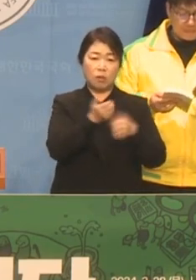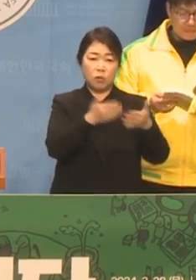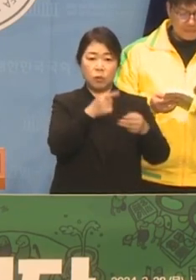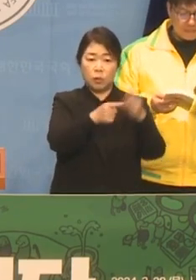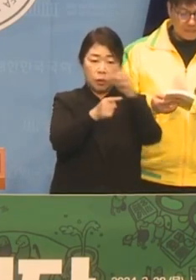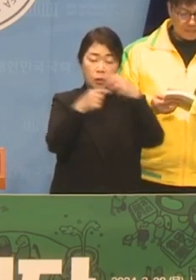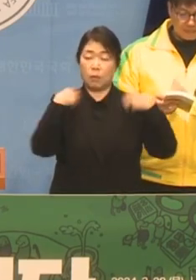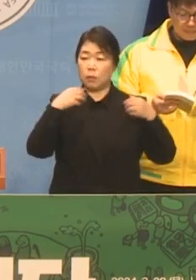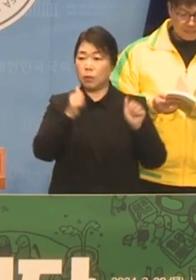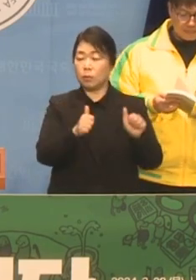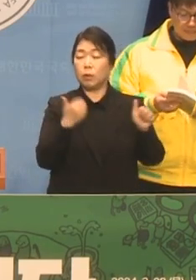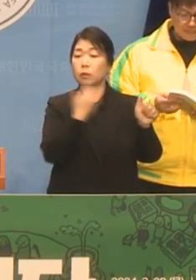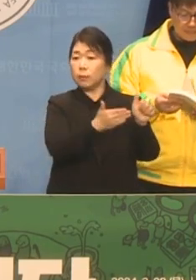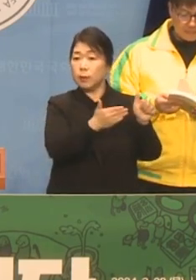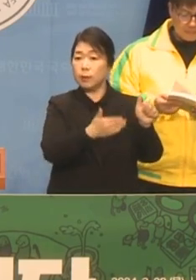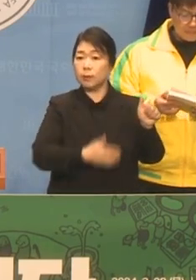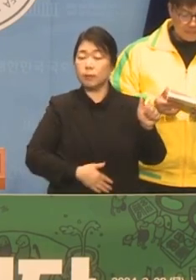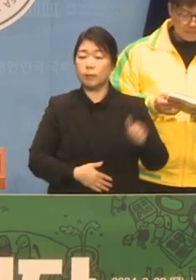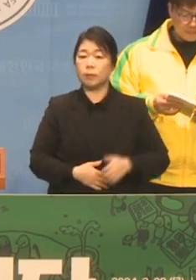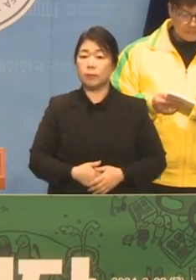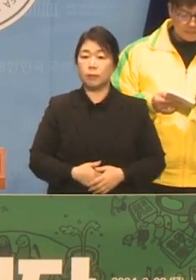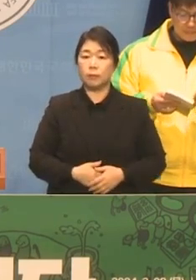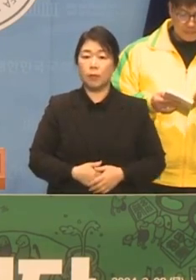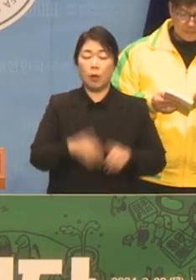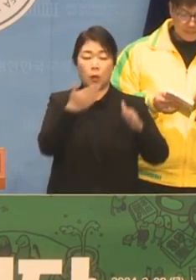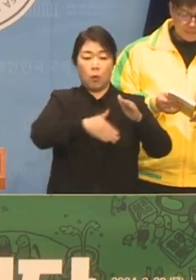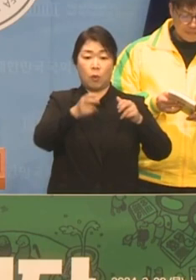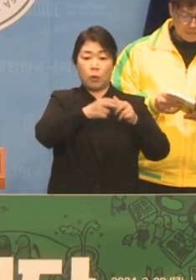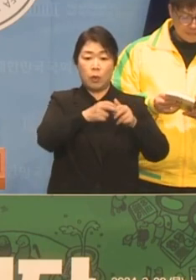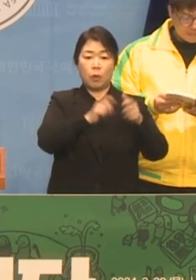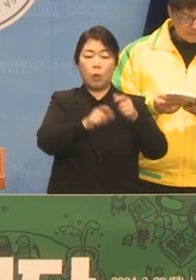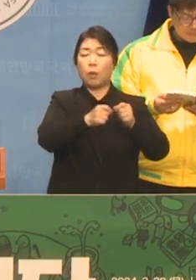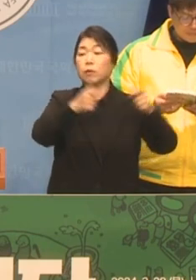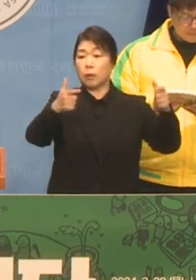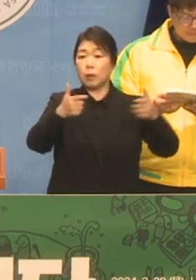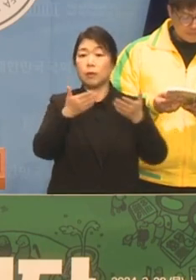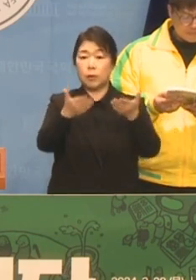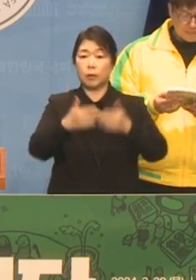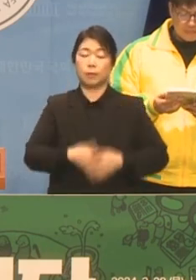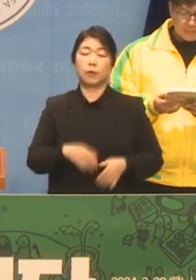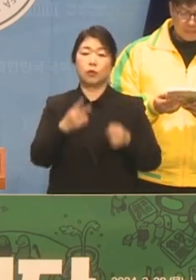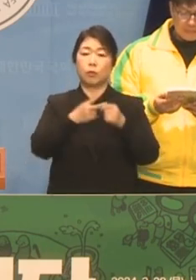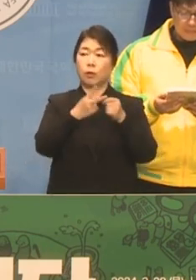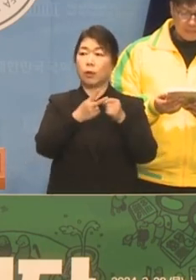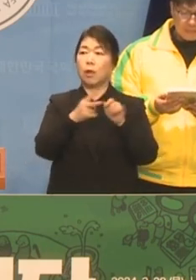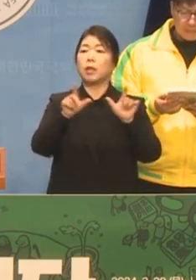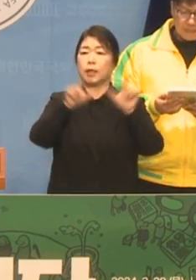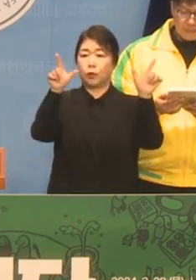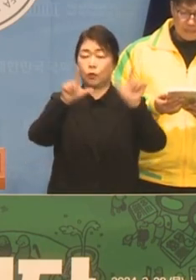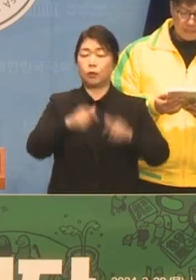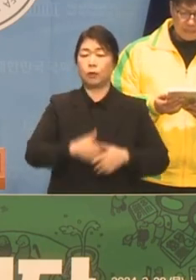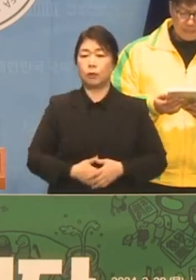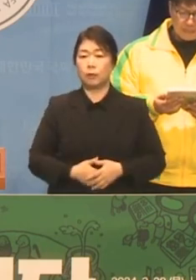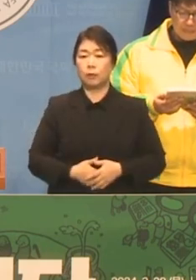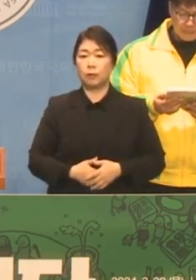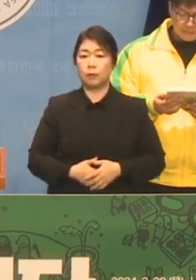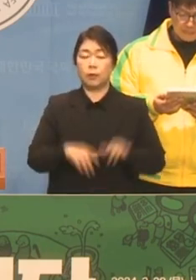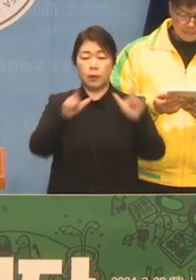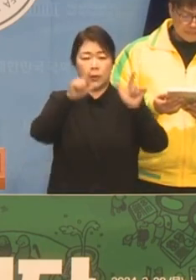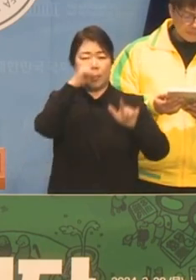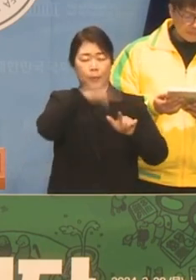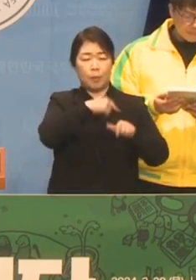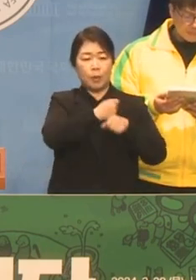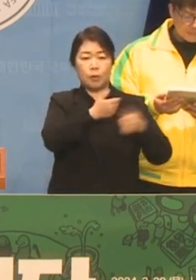심판하고 지역 필수 의료 공공의료 확충하겠습니다 두 번째 과제 기후입니다 기당